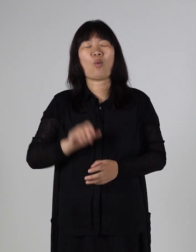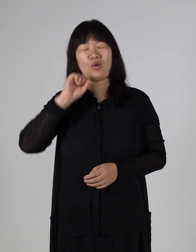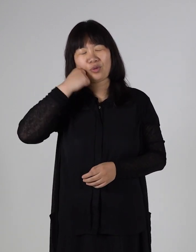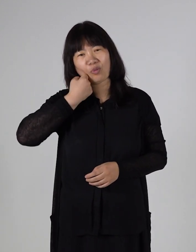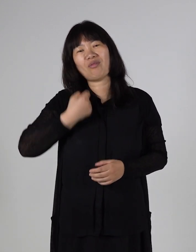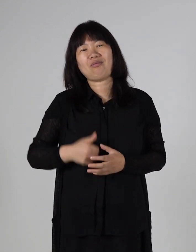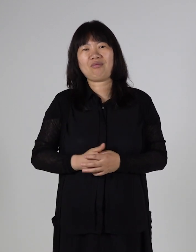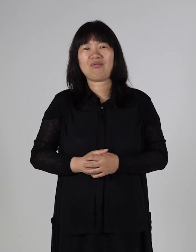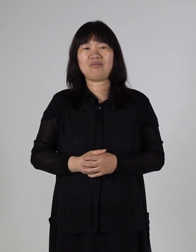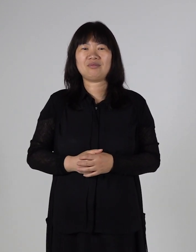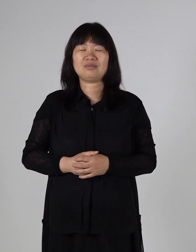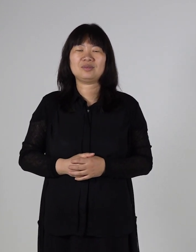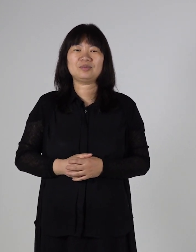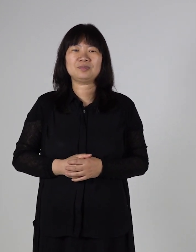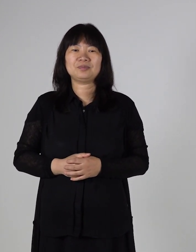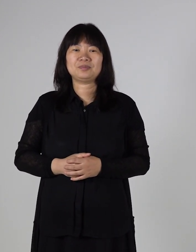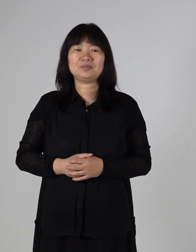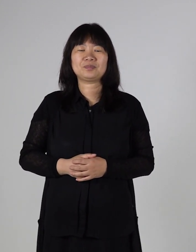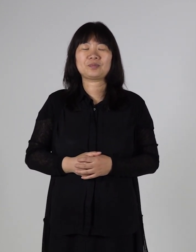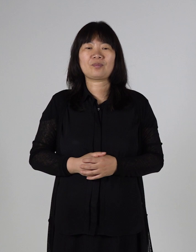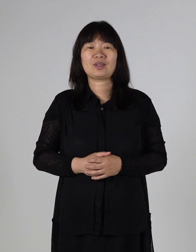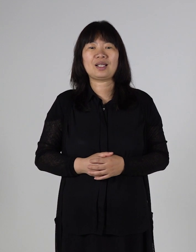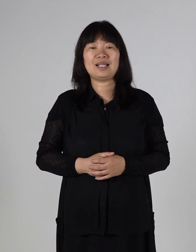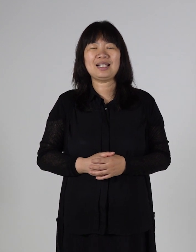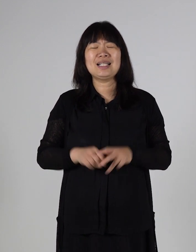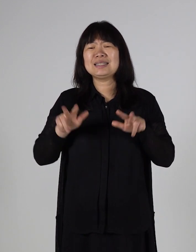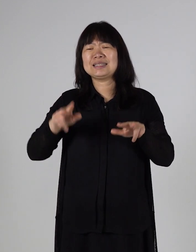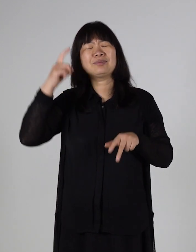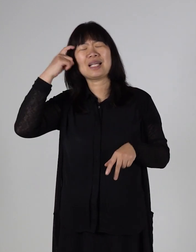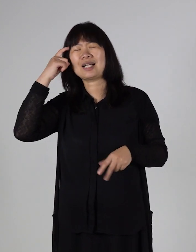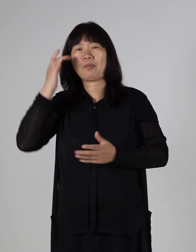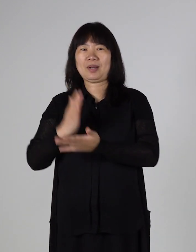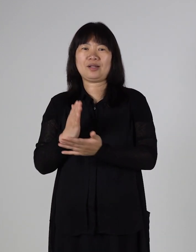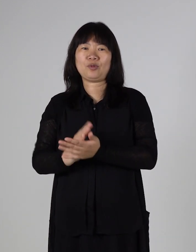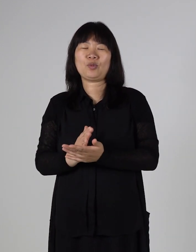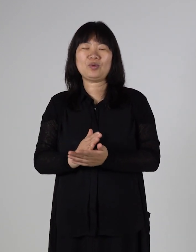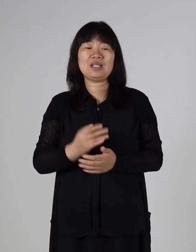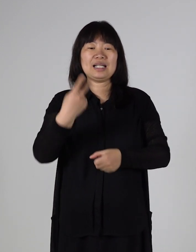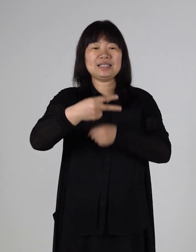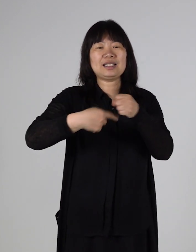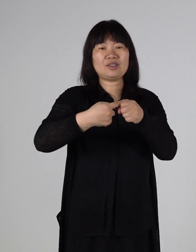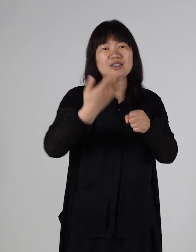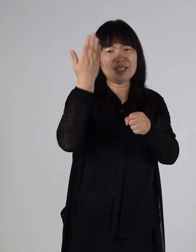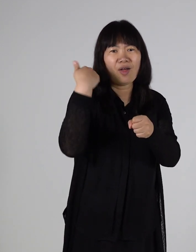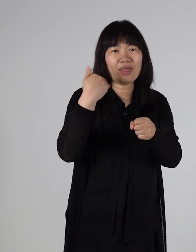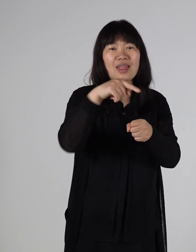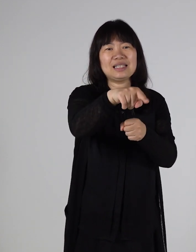그러니까 이거를 2000년 전 개념으로 이해를 해야 된단 말이에요.